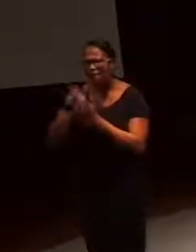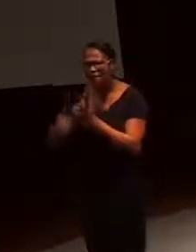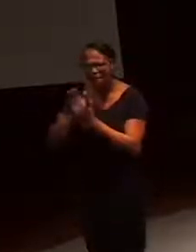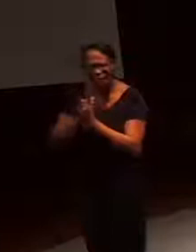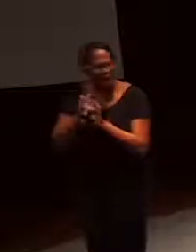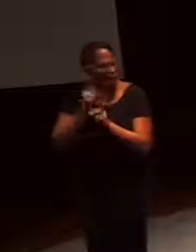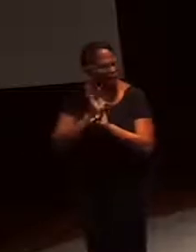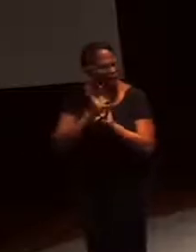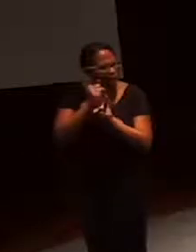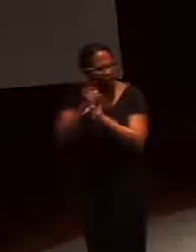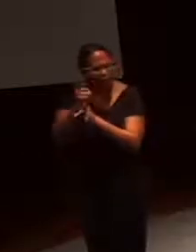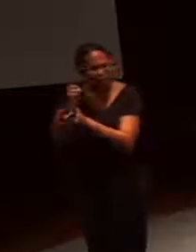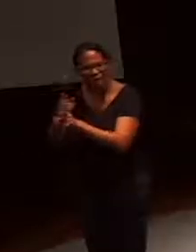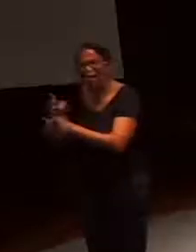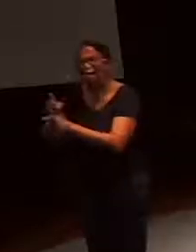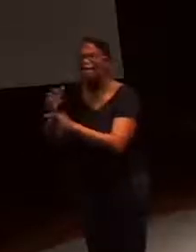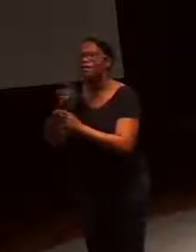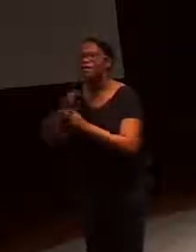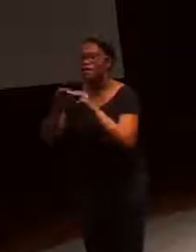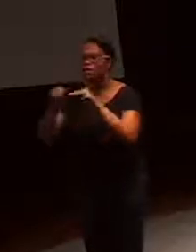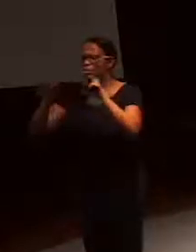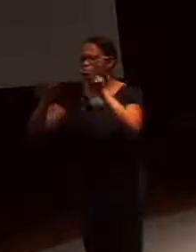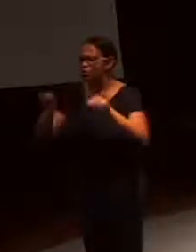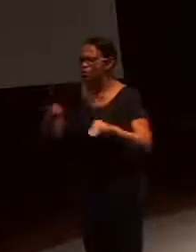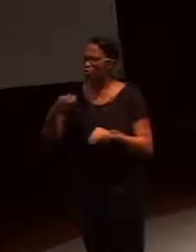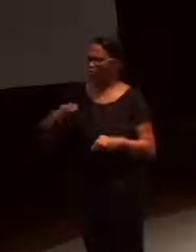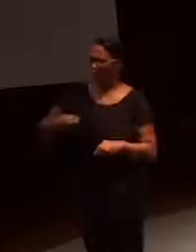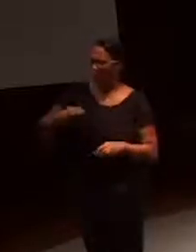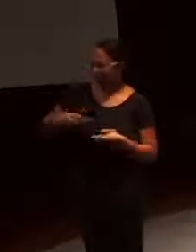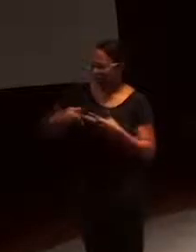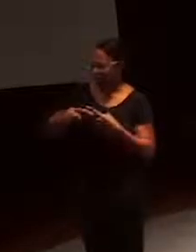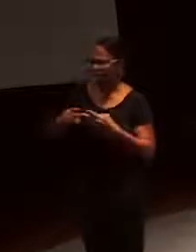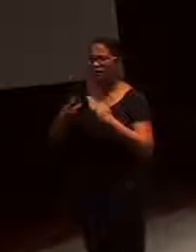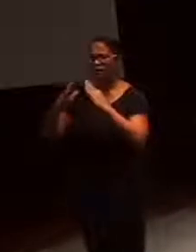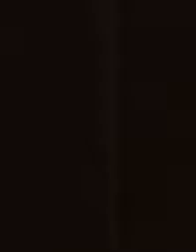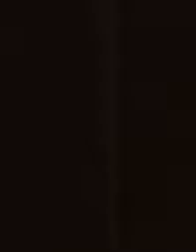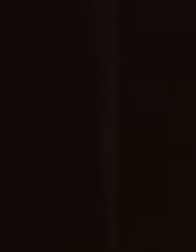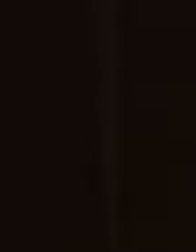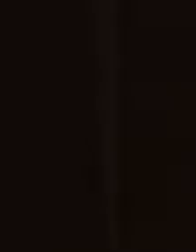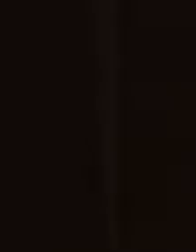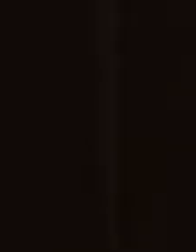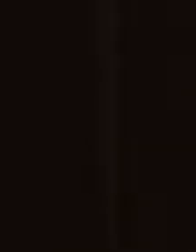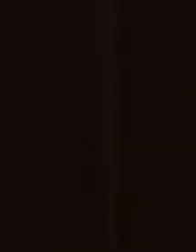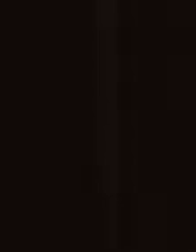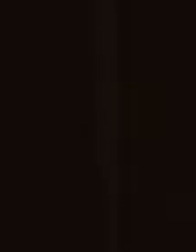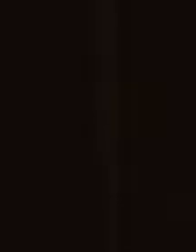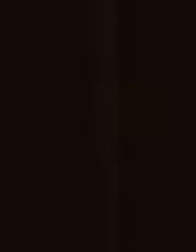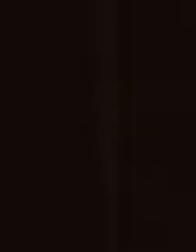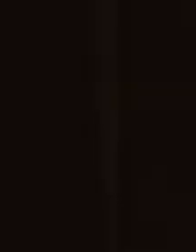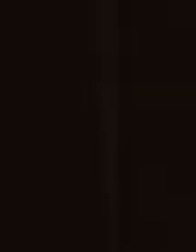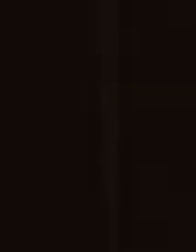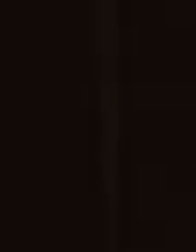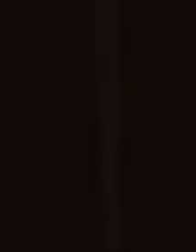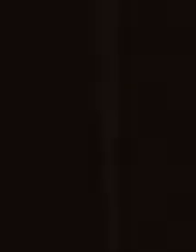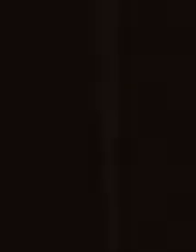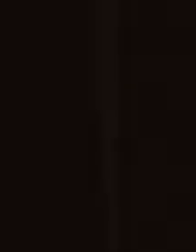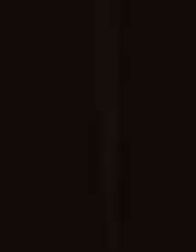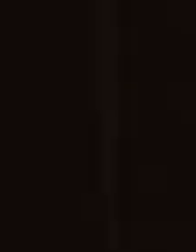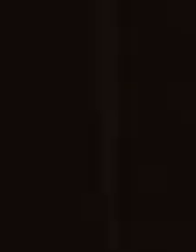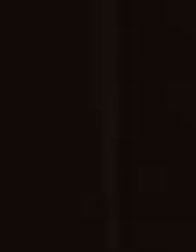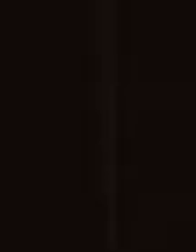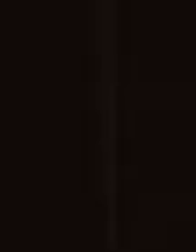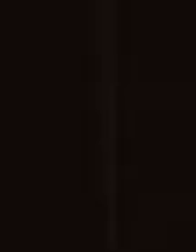que estavam no Museu da Vida, na Casa de Oswaldo Cruz, no ICICT, dentro da